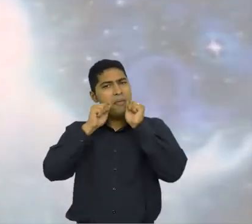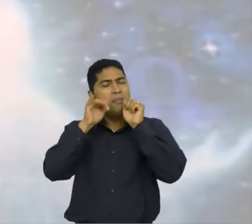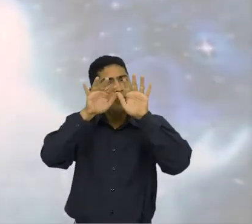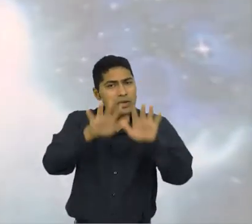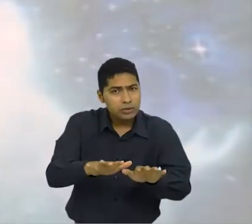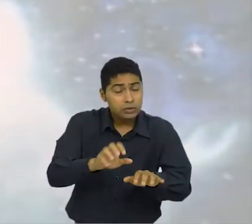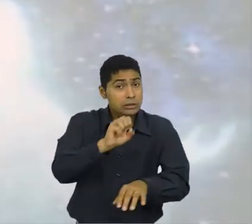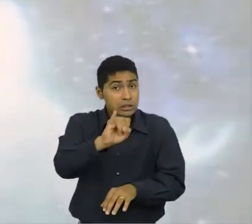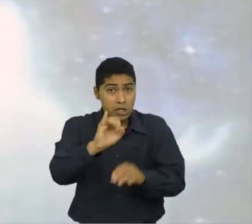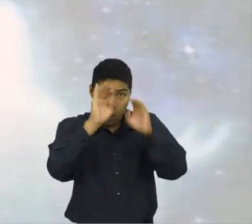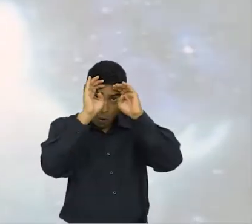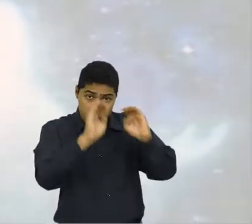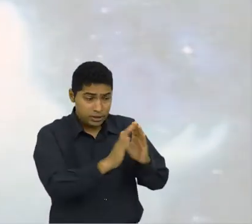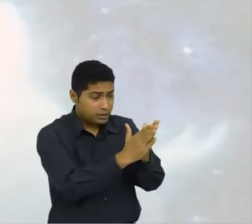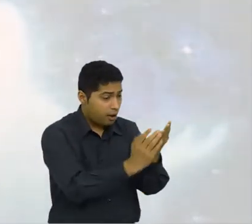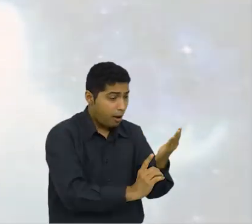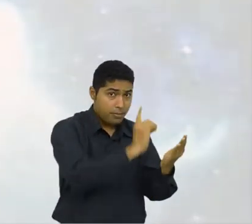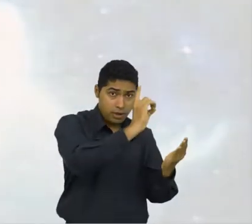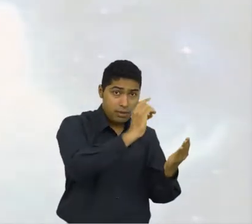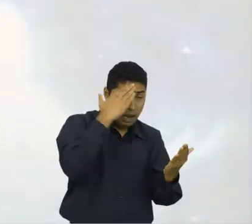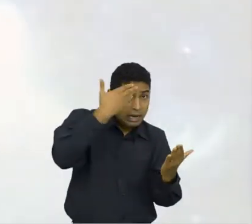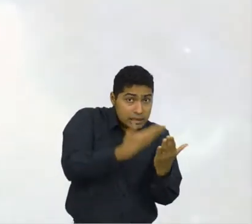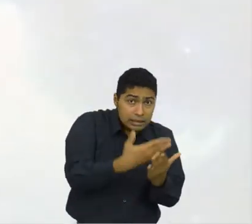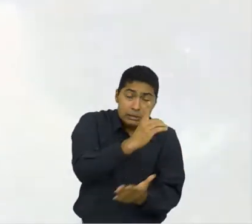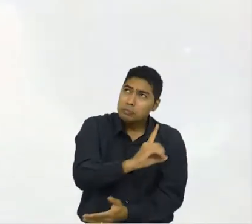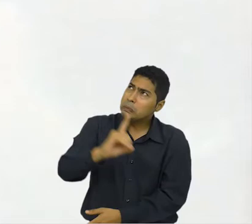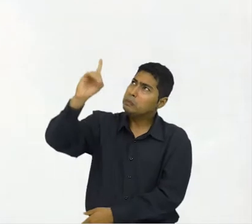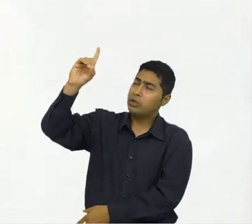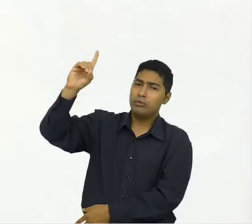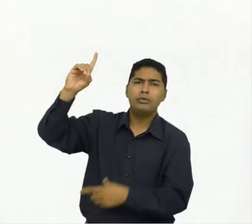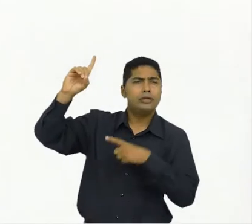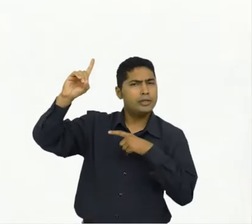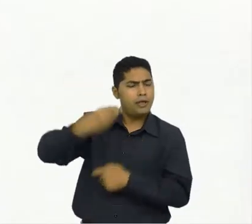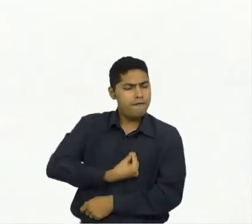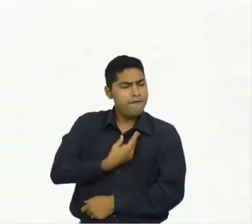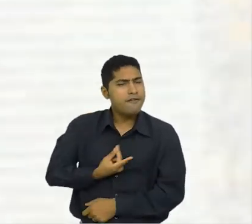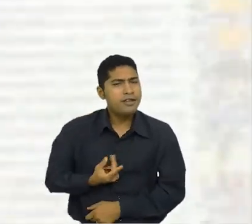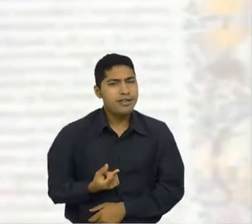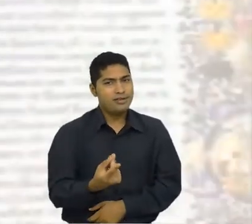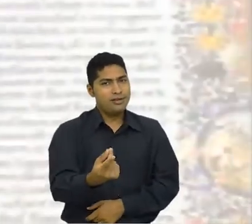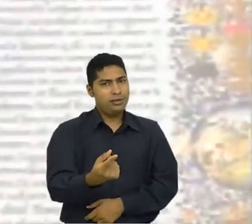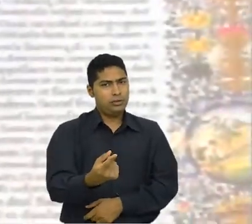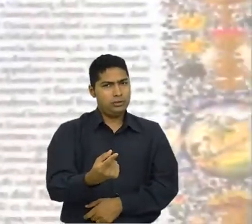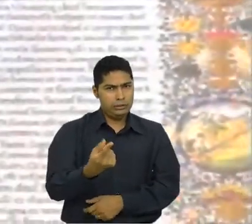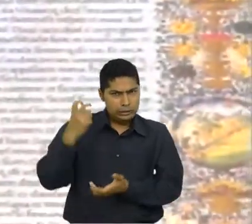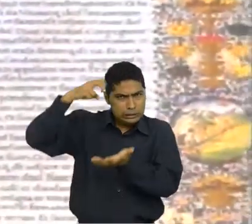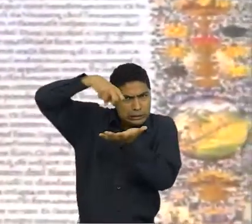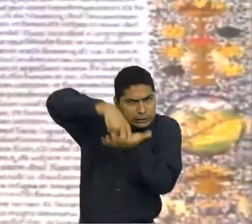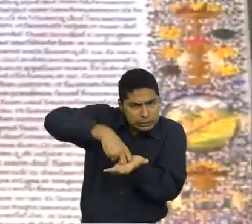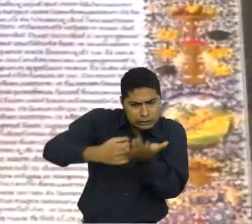à Bíblia e crer naquele que me enviou, tem a vida eterna e não será condenado, mas já